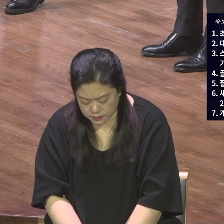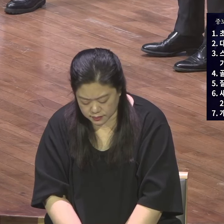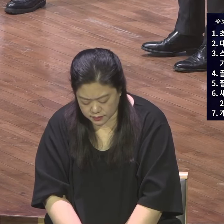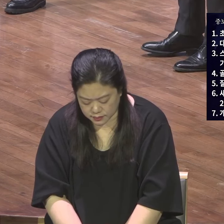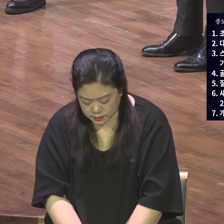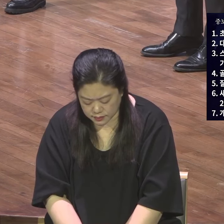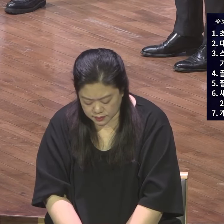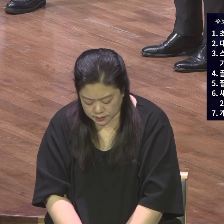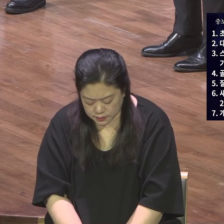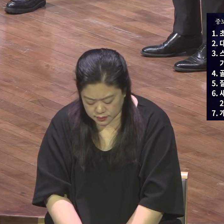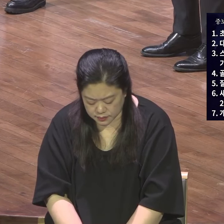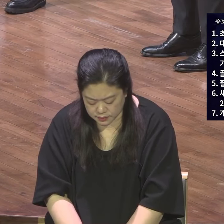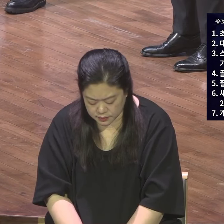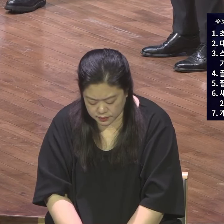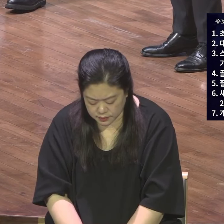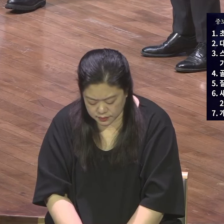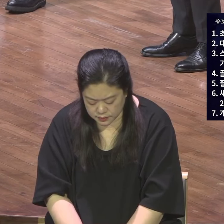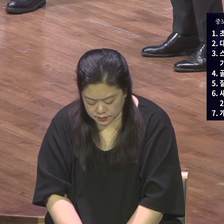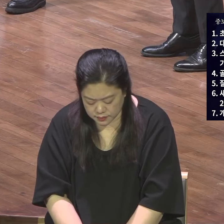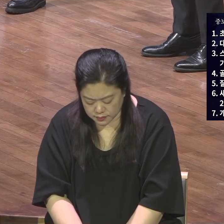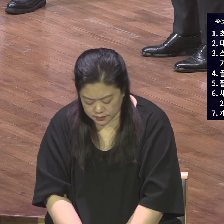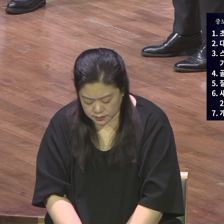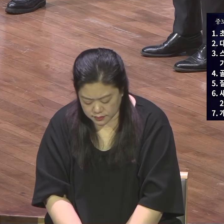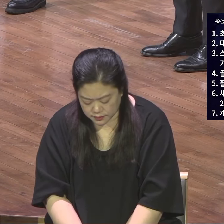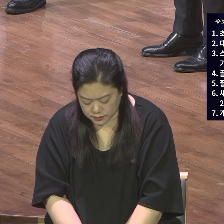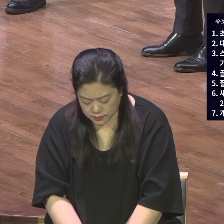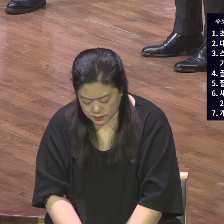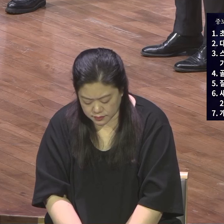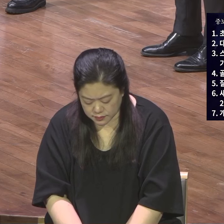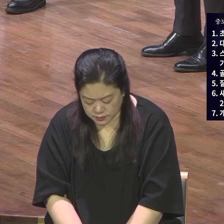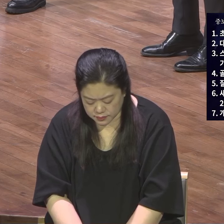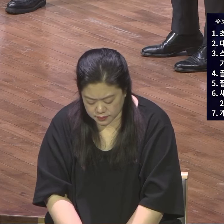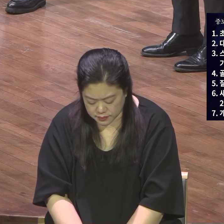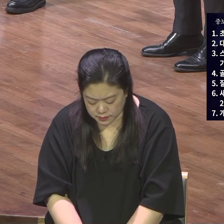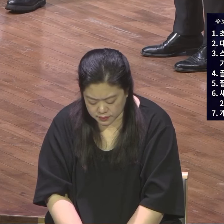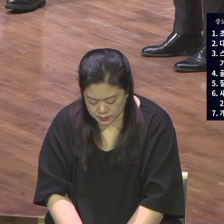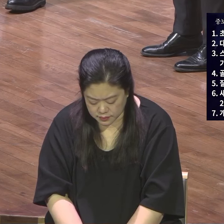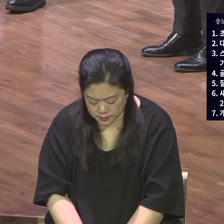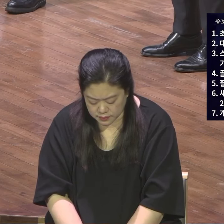귀한 장군님들의 마음이 움직이게 도와주시옵소서. 각 나라마다